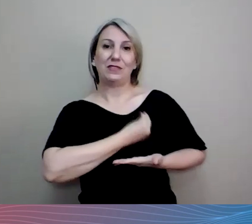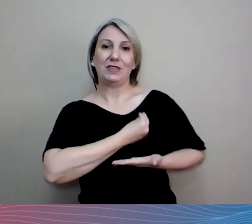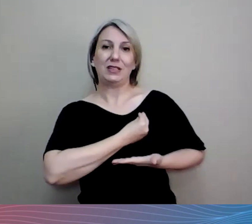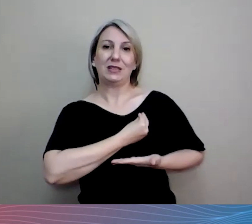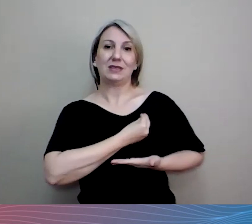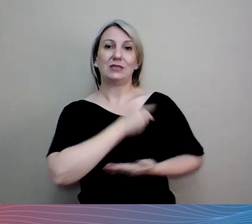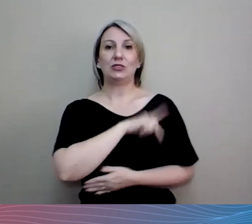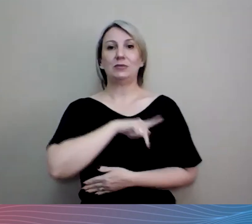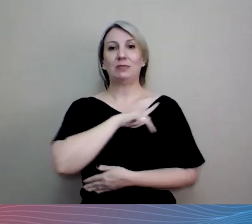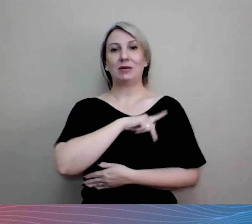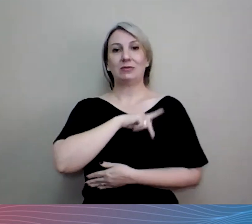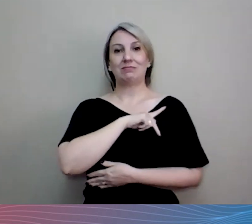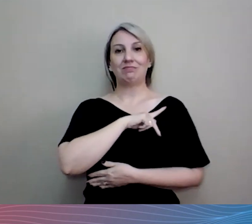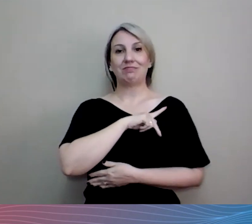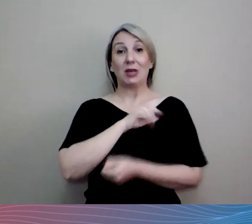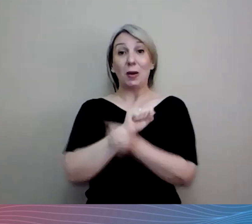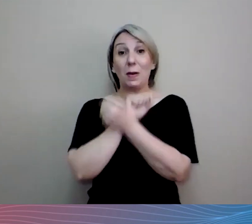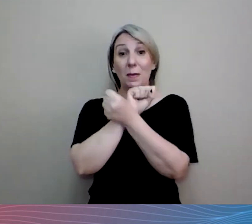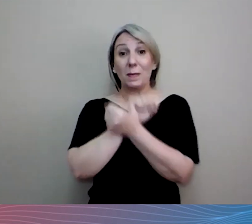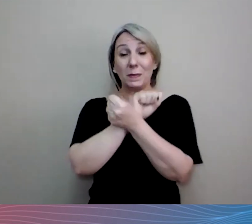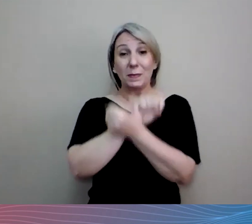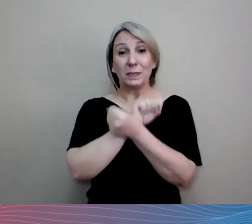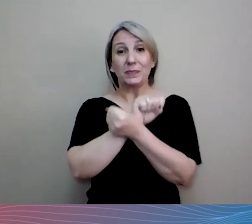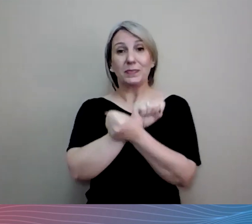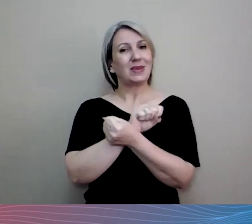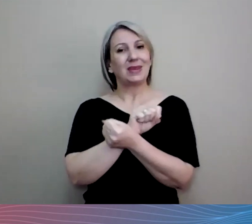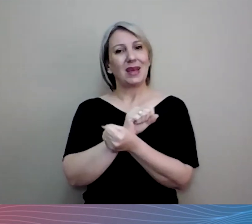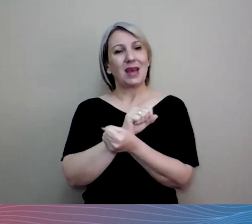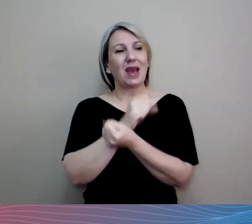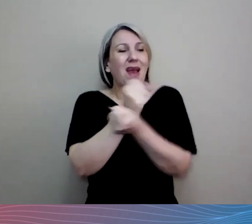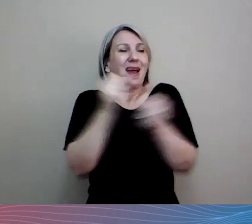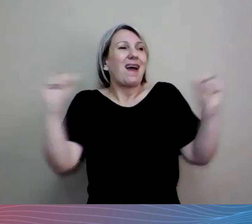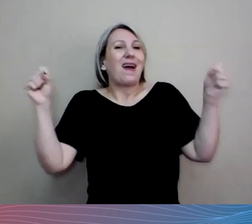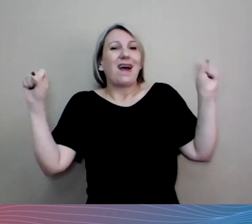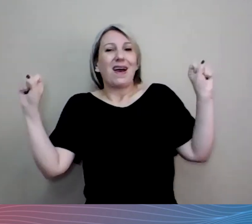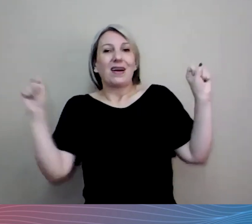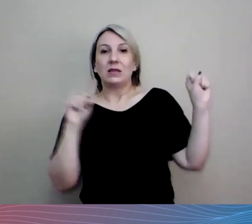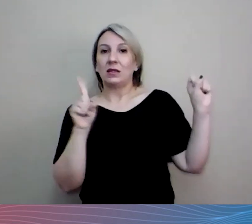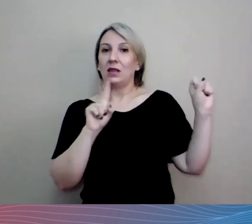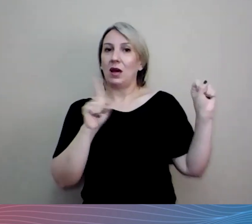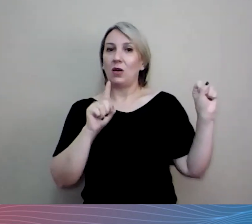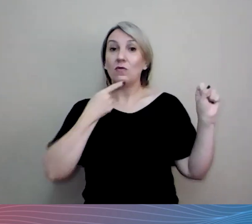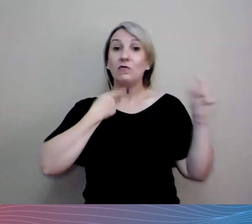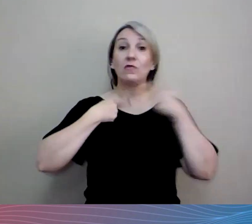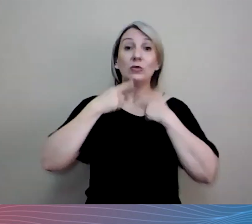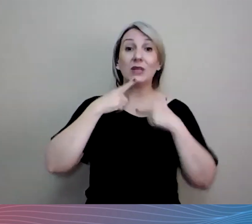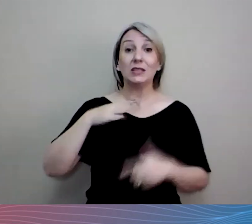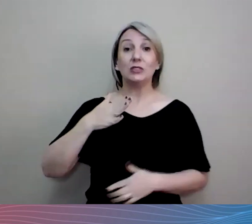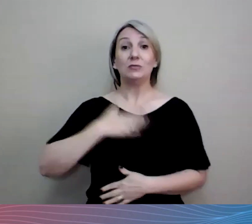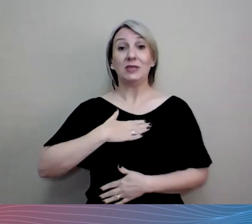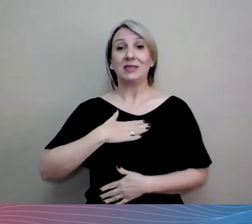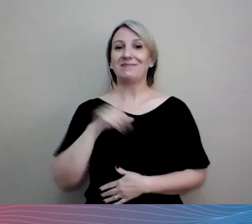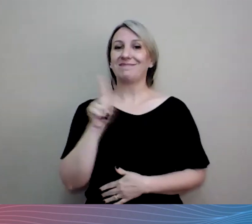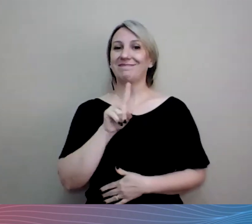minhas liberdades. Irmãos, muitas vezes nós reivindicamos nossa liberdade, irmão. Quem quer servir ao Senhor precisa aprender a